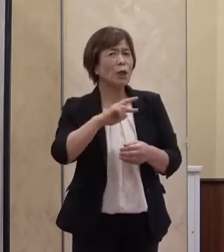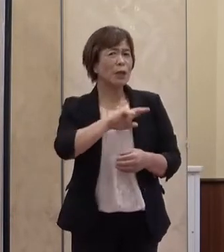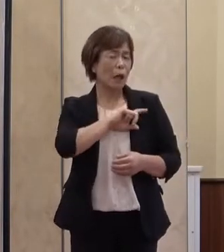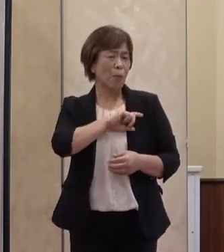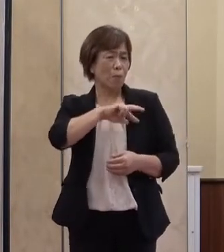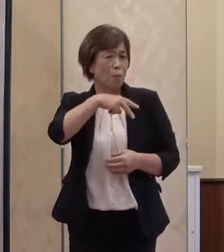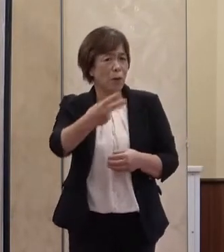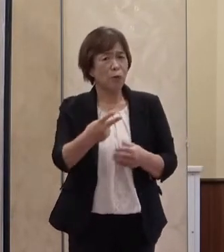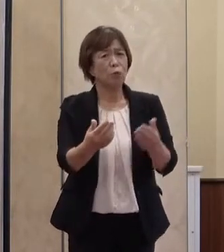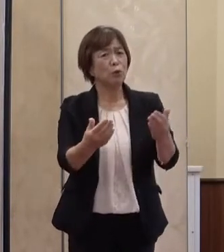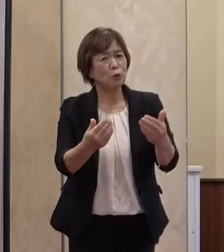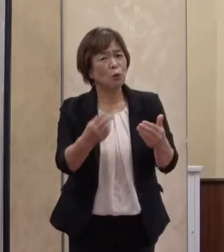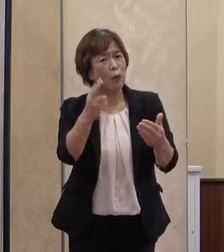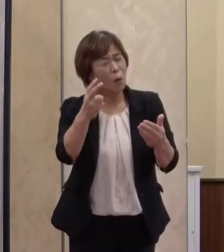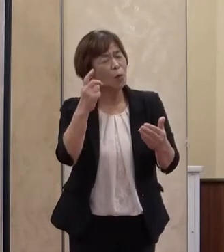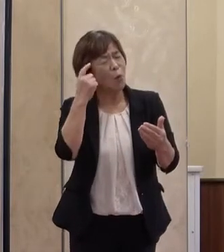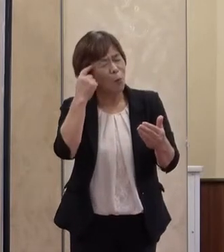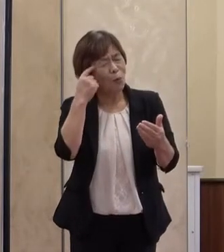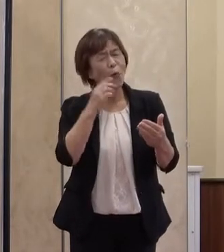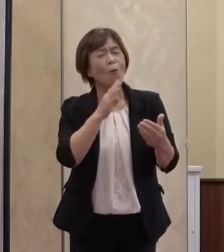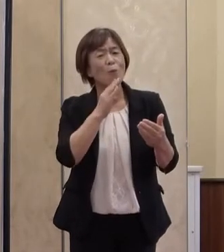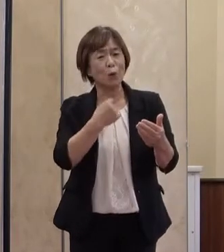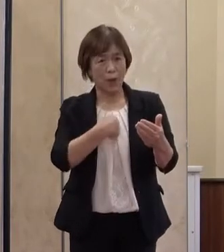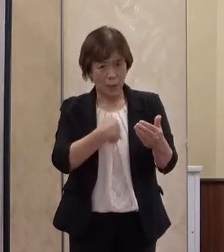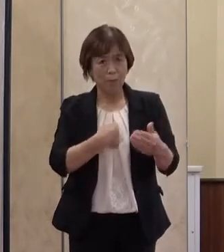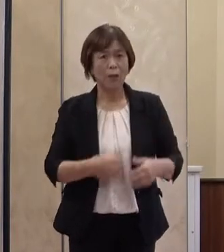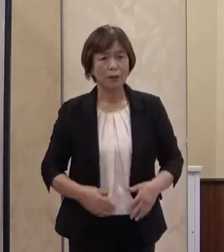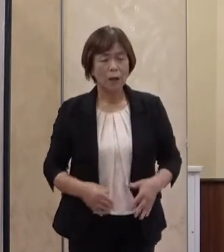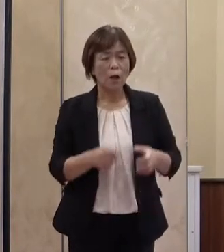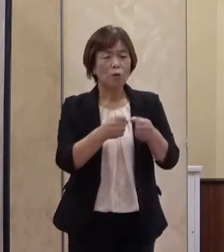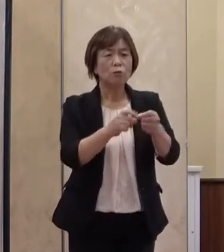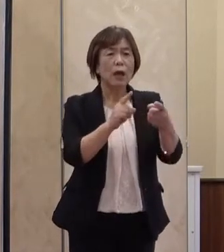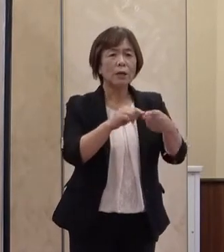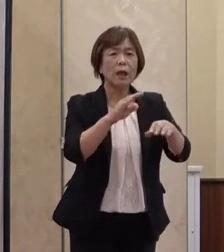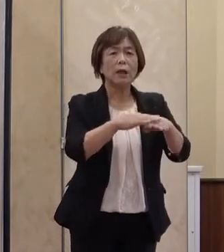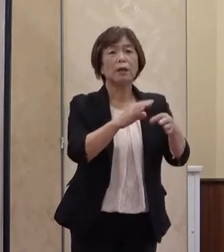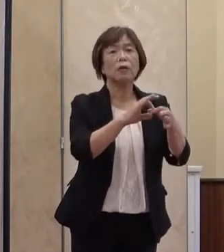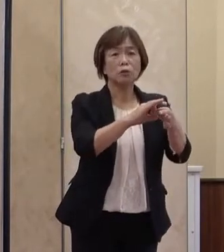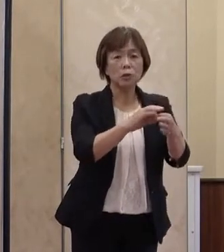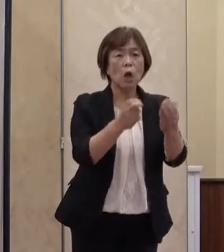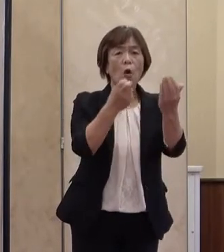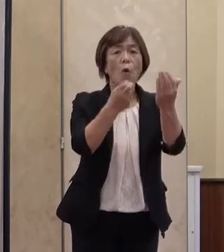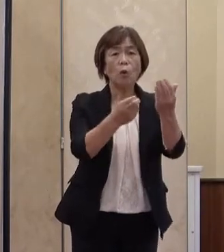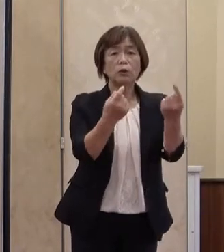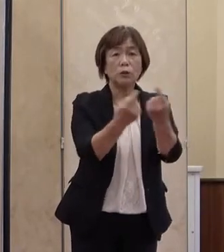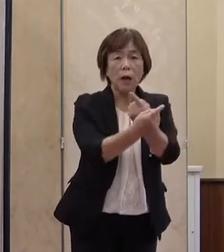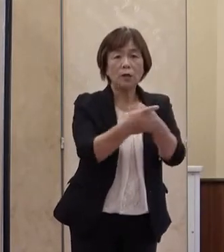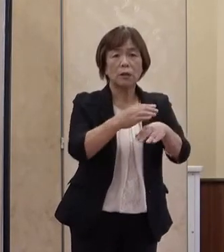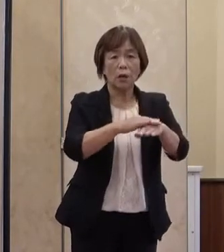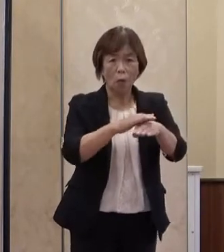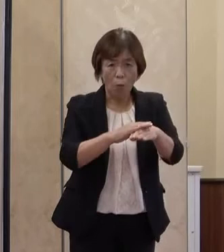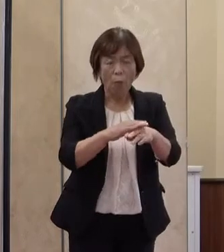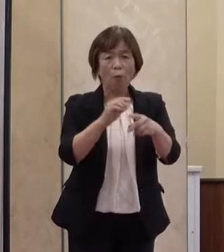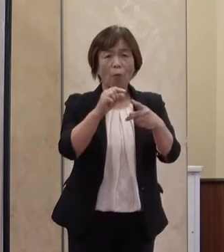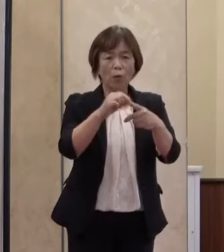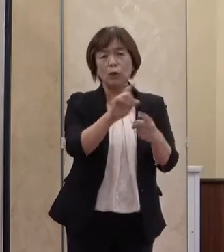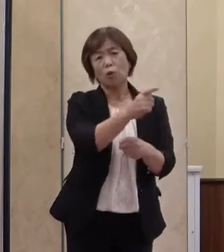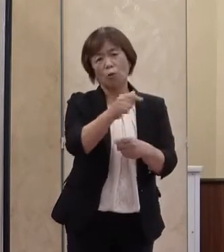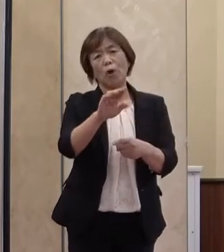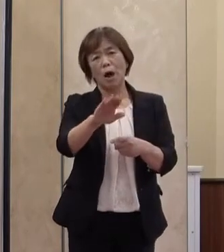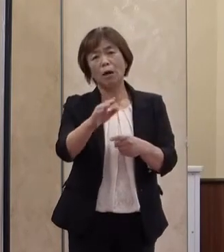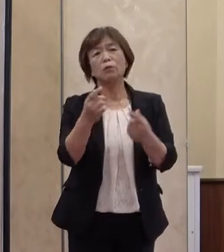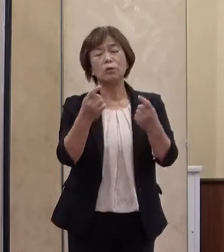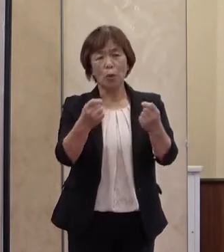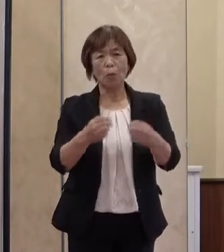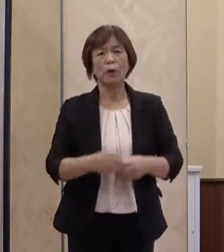思います。で、その具体的な手続きについてですが、法律の改正の仕方、あるいはさまざまあると思います。その